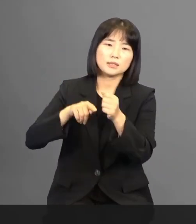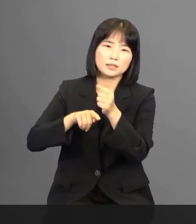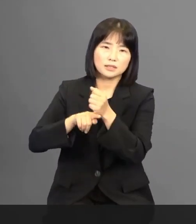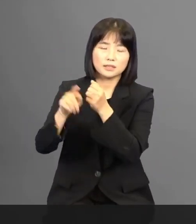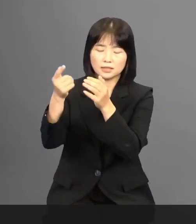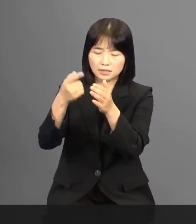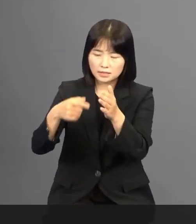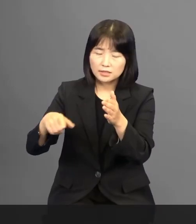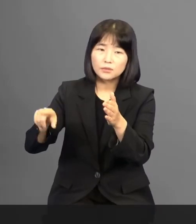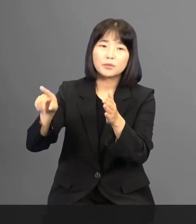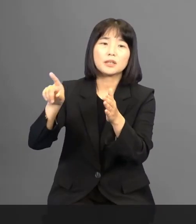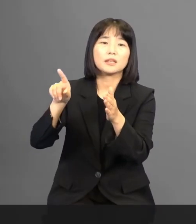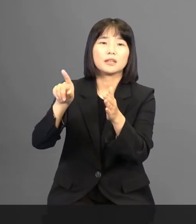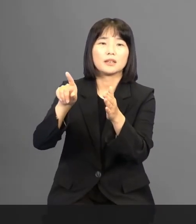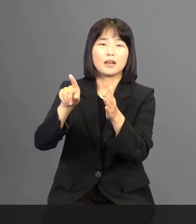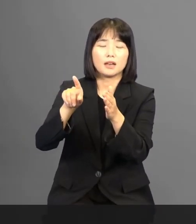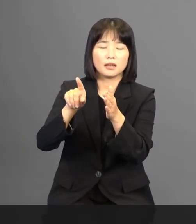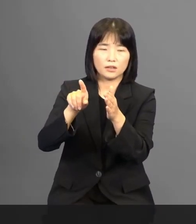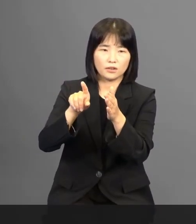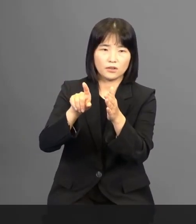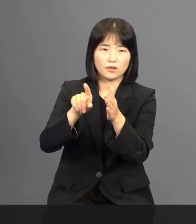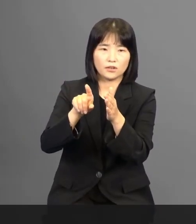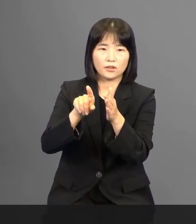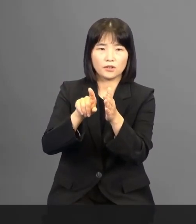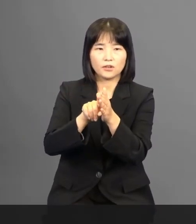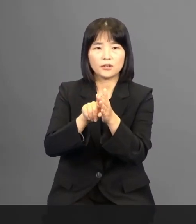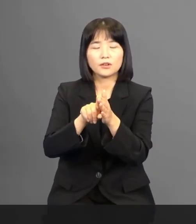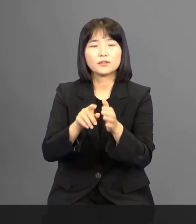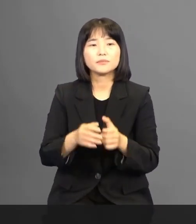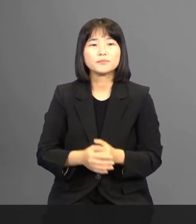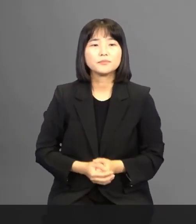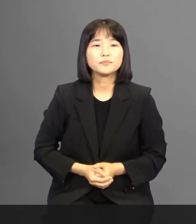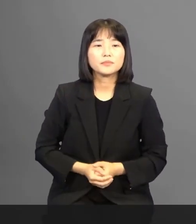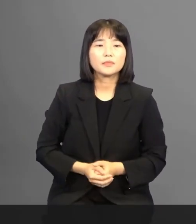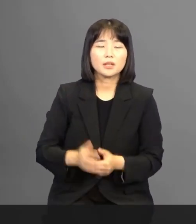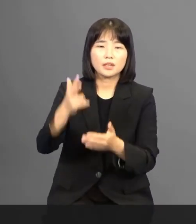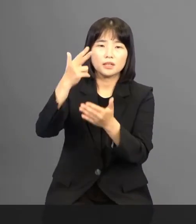그 뜻을 위하여